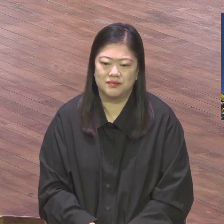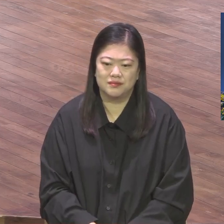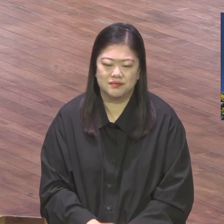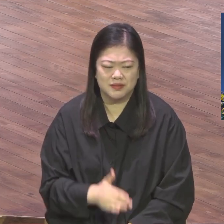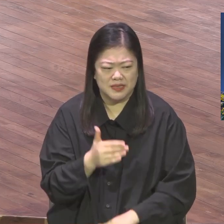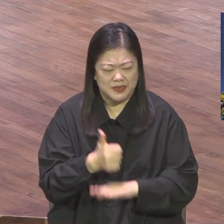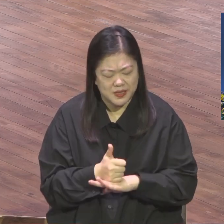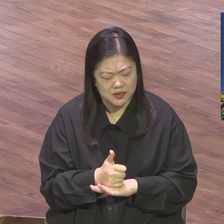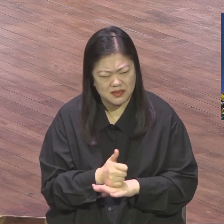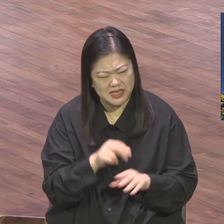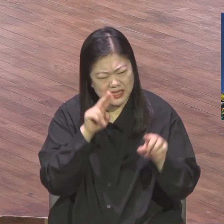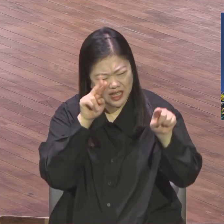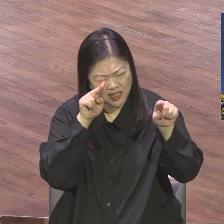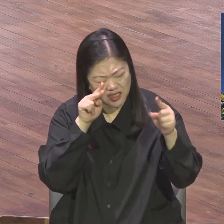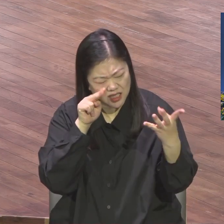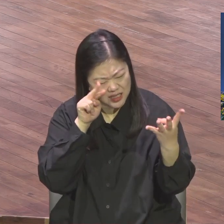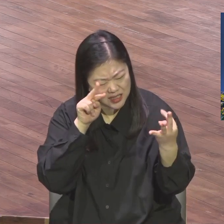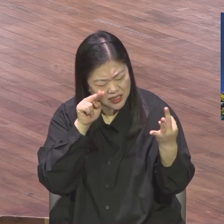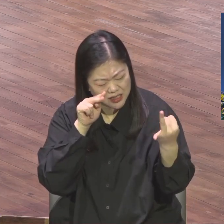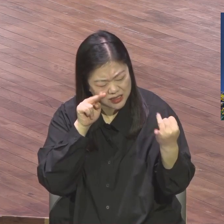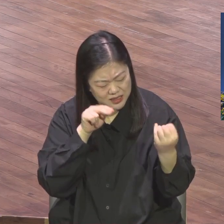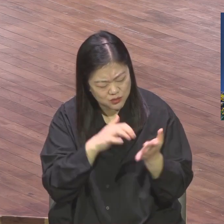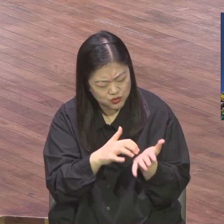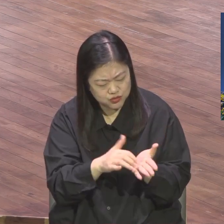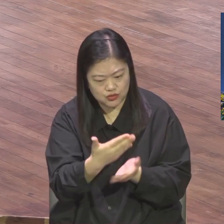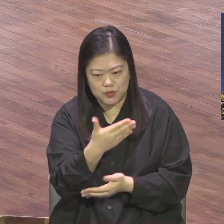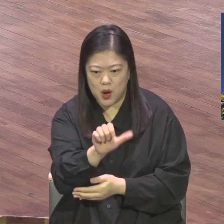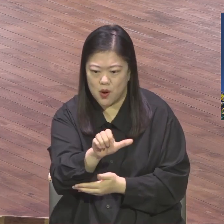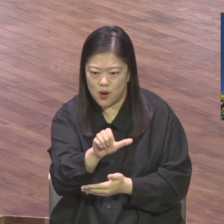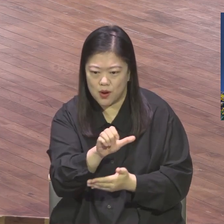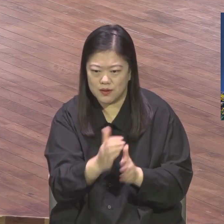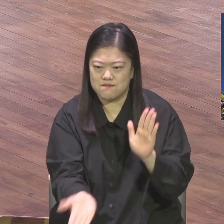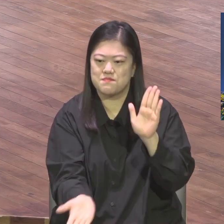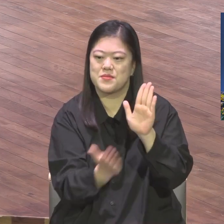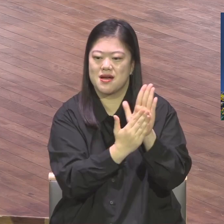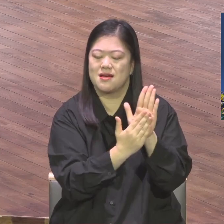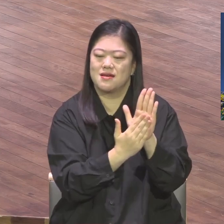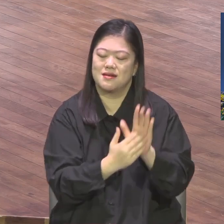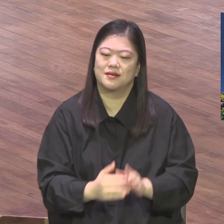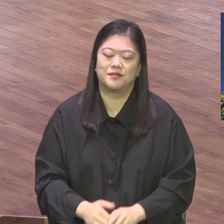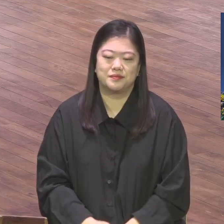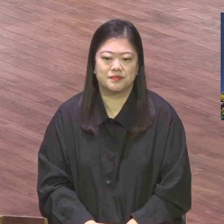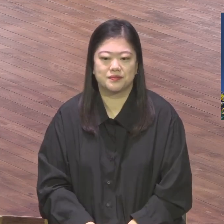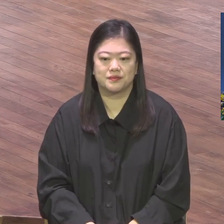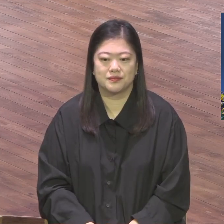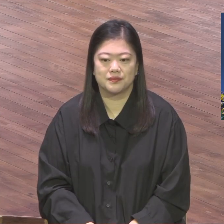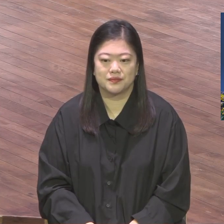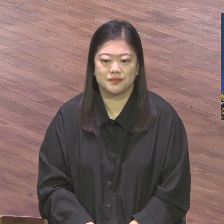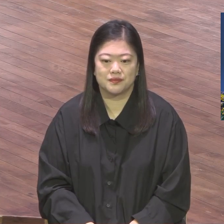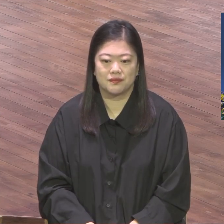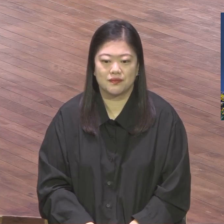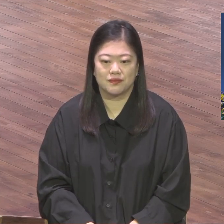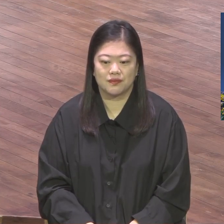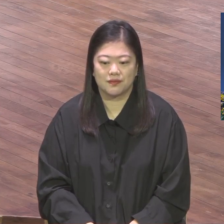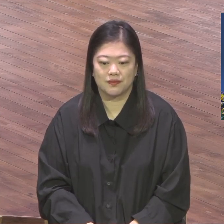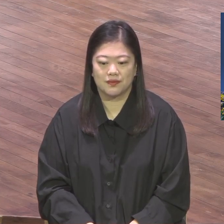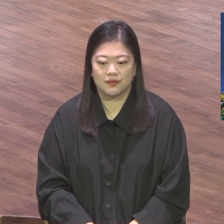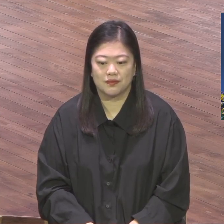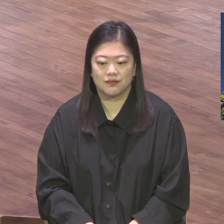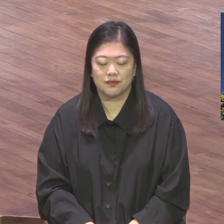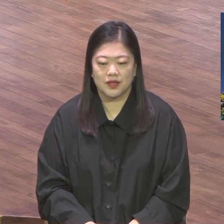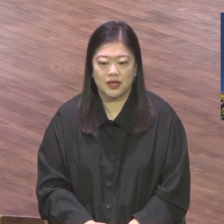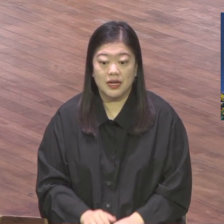이것이 16세기 종교 개혁의 출발점이 되었습니다. 그래서 이 개신교회는